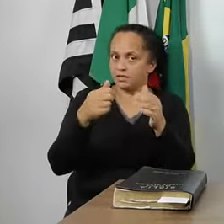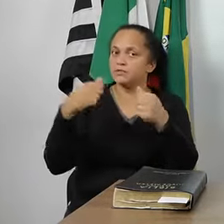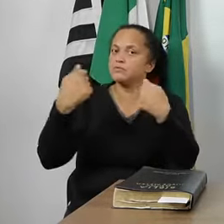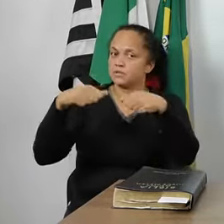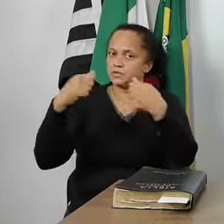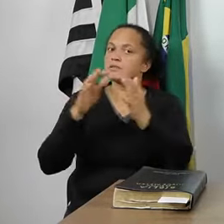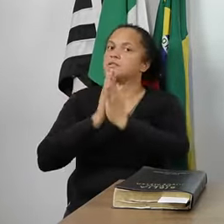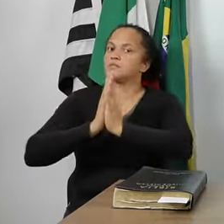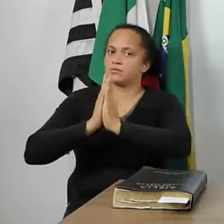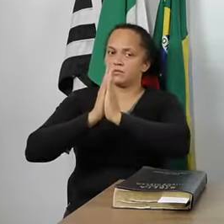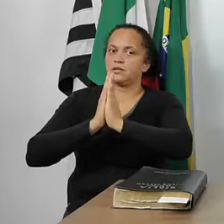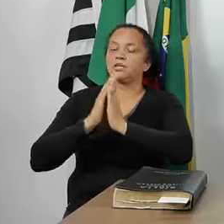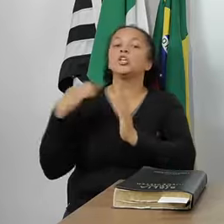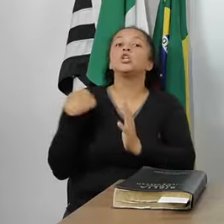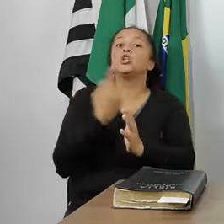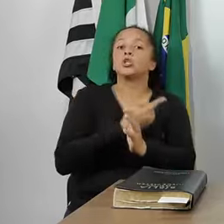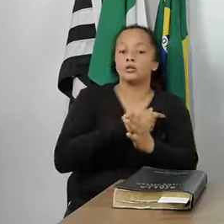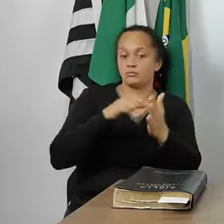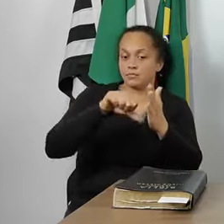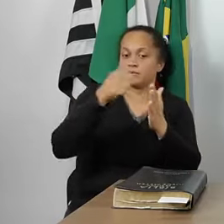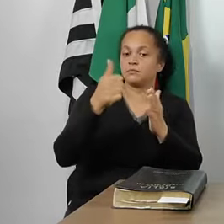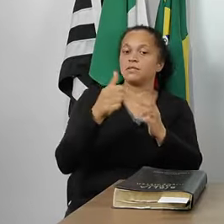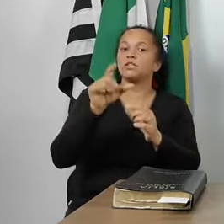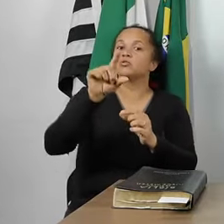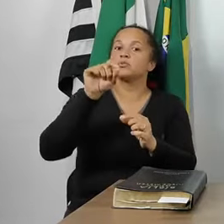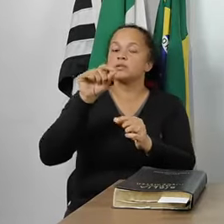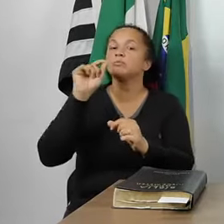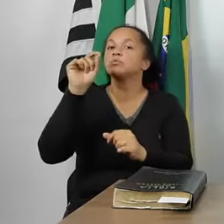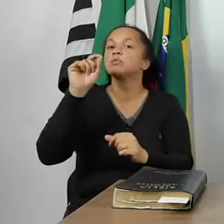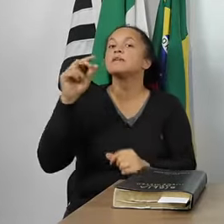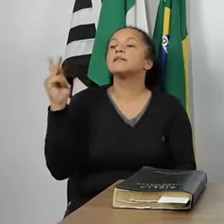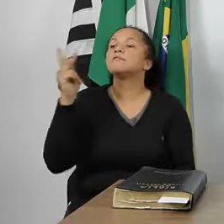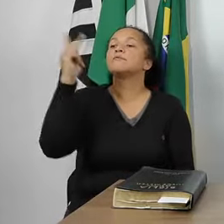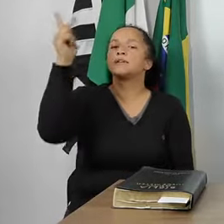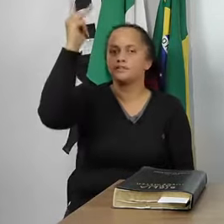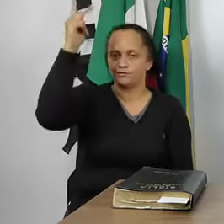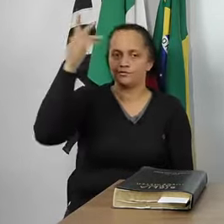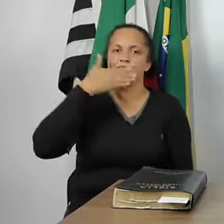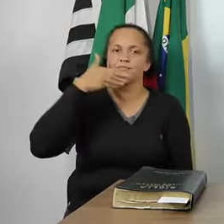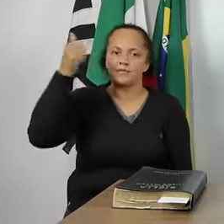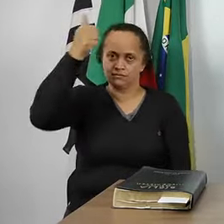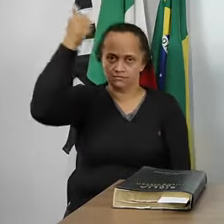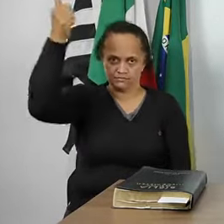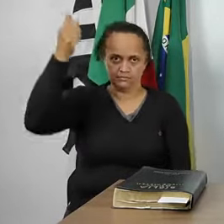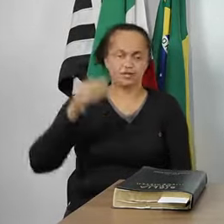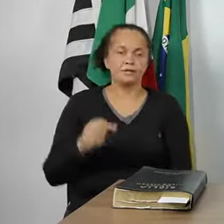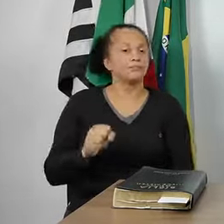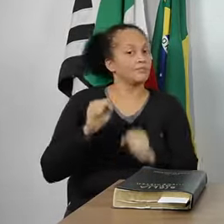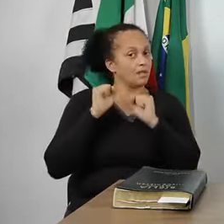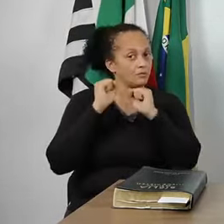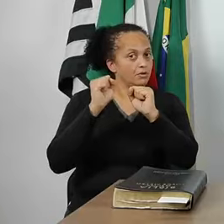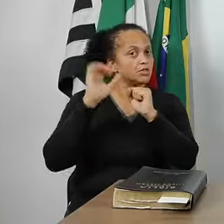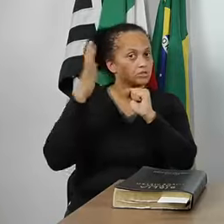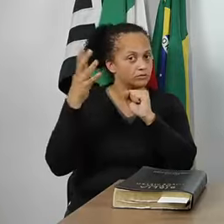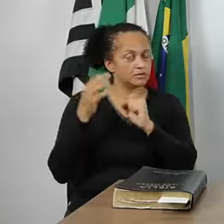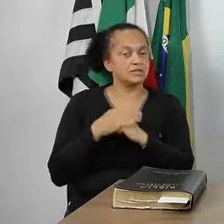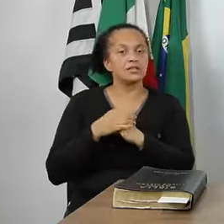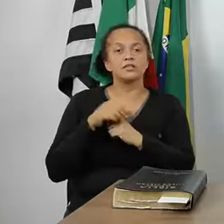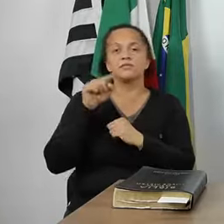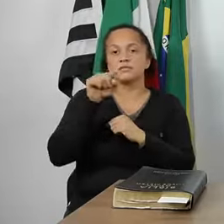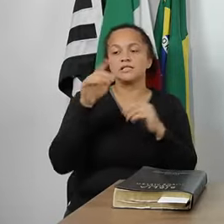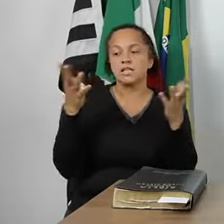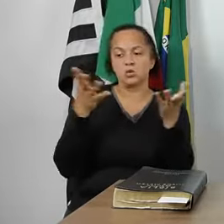priorizamos aquilo que nós valorizamos. Talvez você hoje não aceite isso, não receba isso de bom